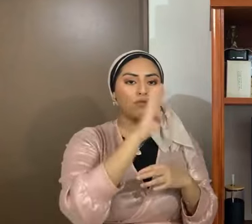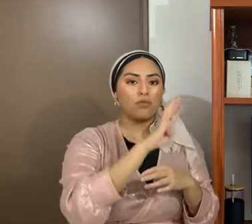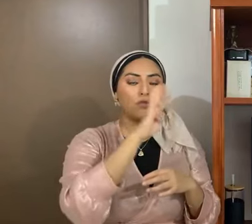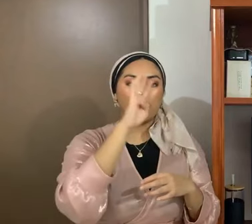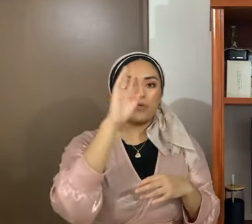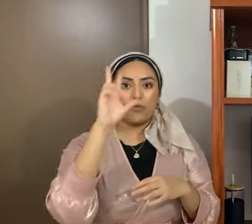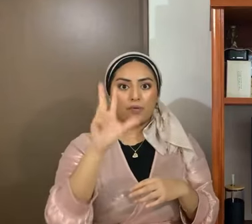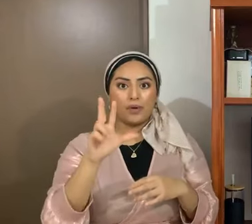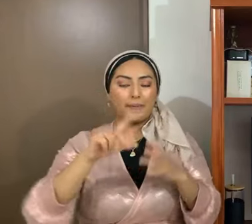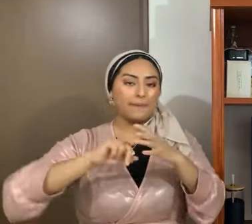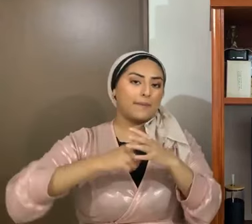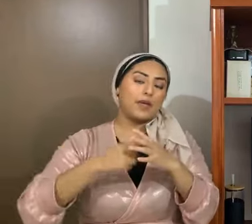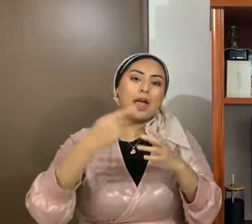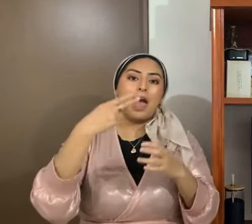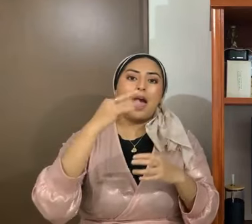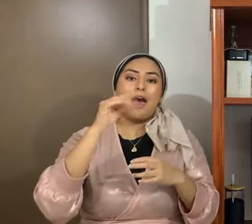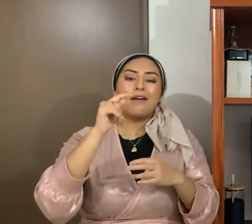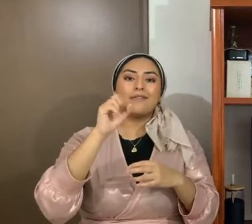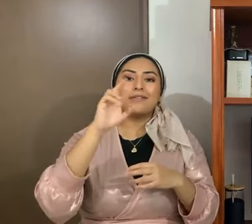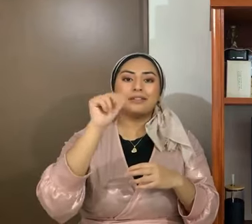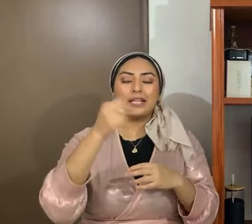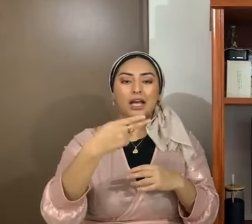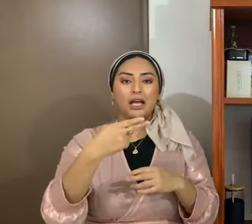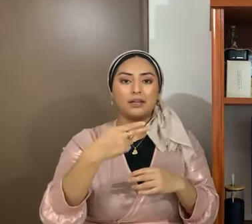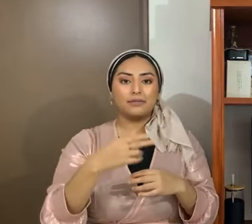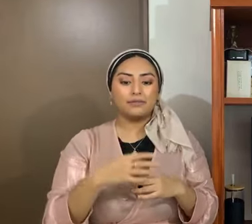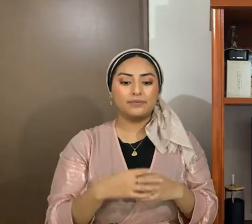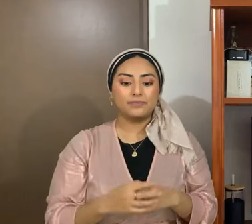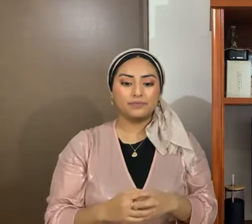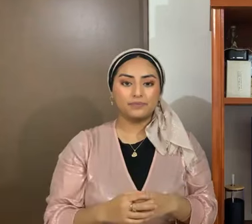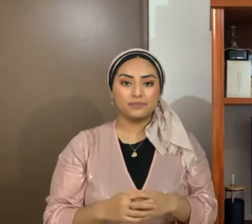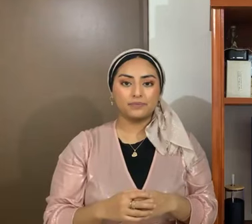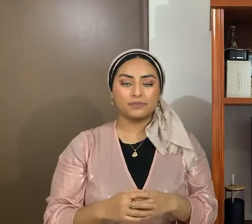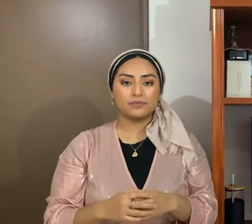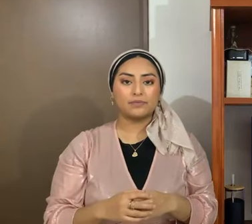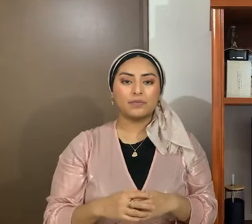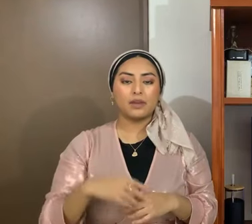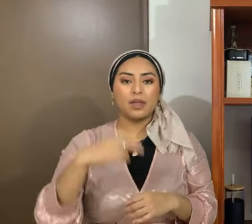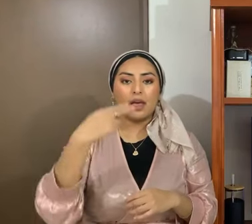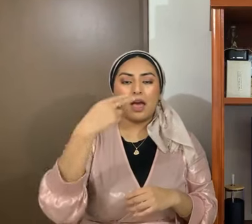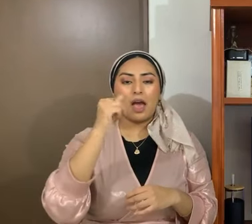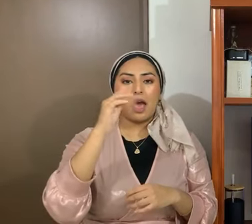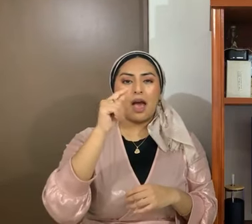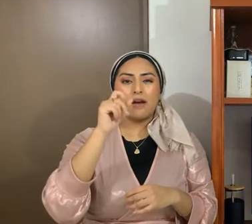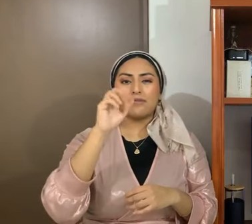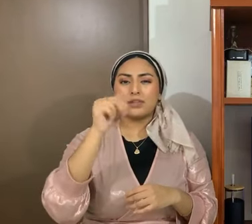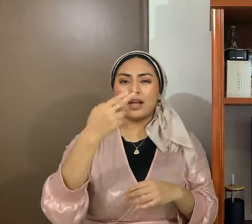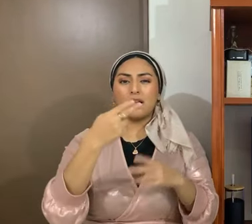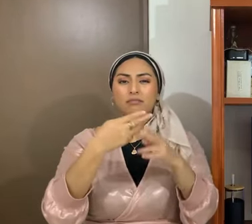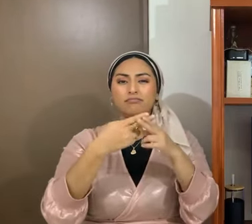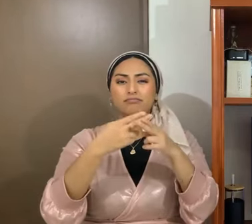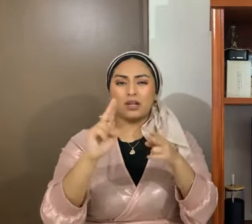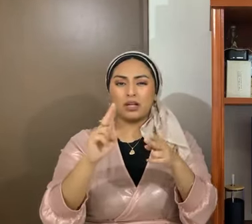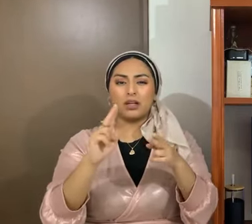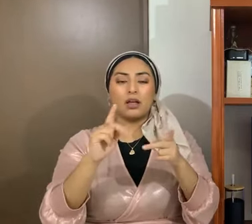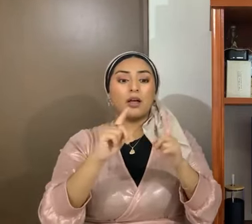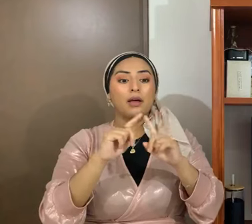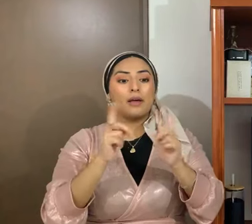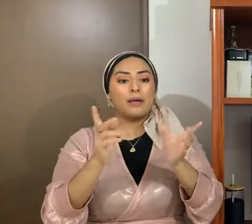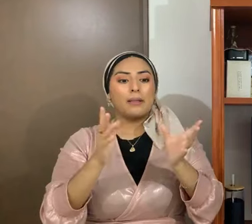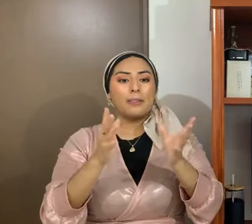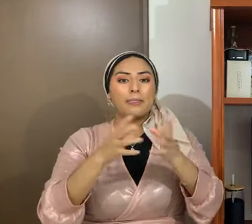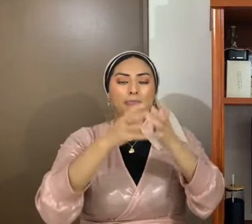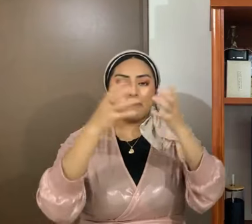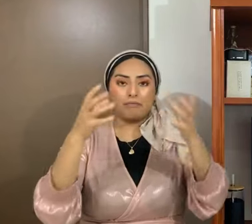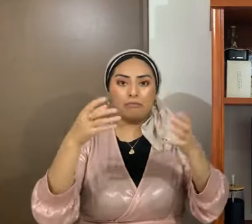la Haftará, aleluya. Ezequiel 43. Es una Haftará breve, de